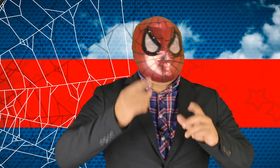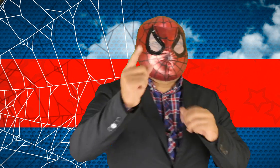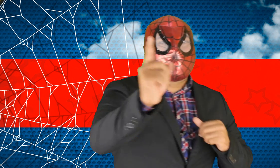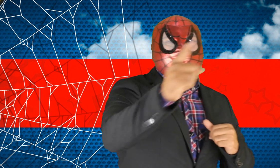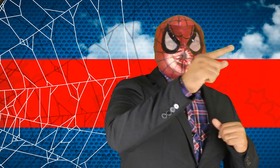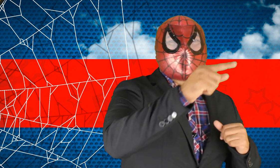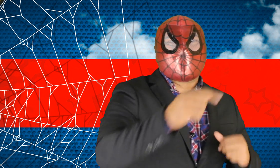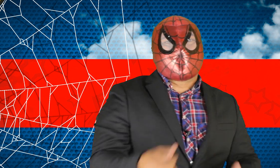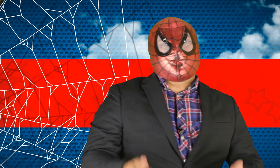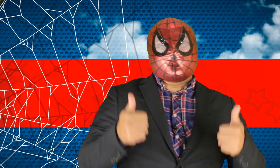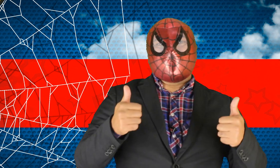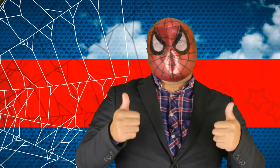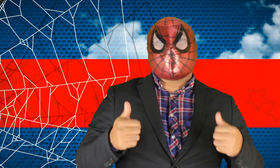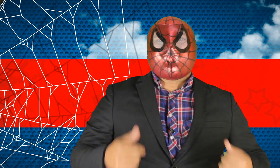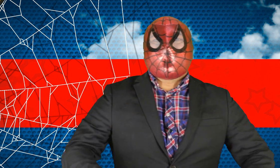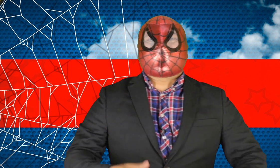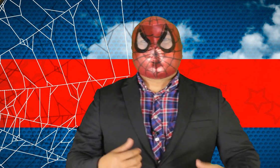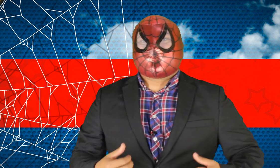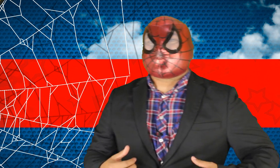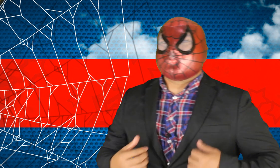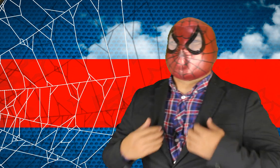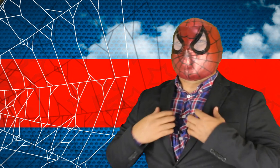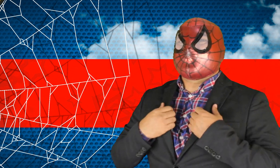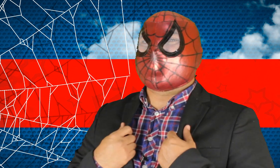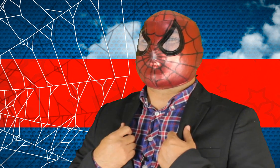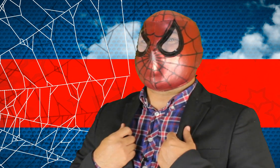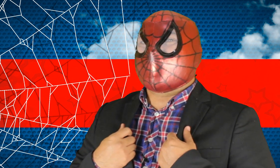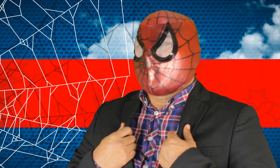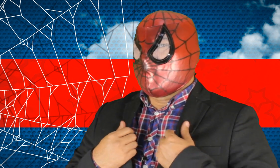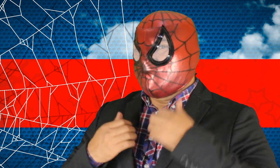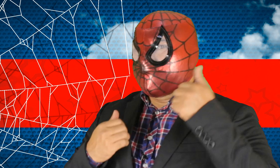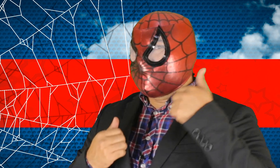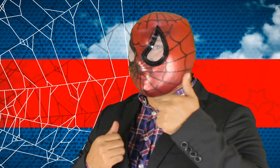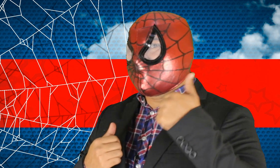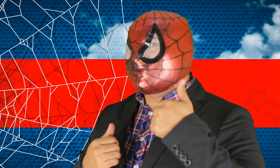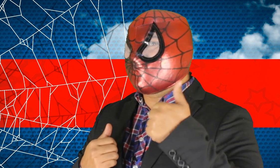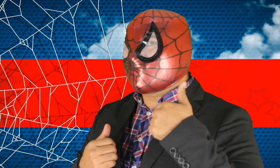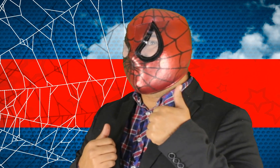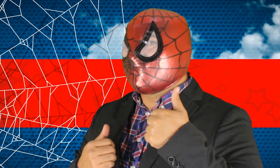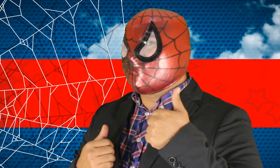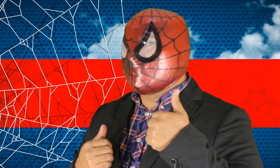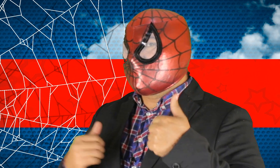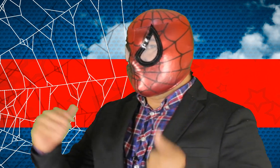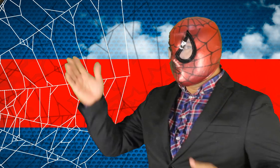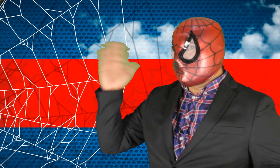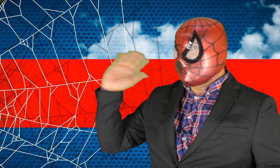Les habló su amigo, vecino y candidato independiente, Spider-Man Choco. Allá